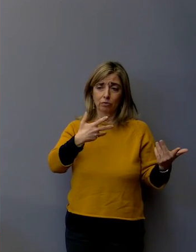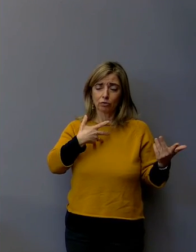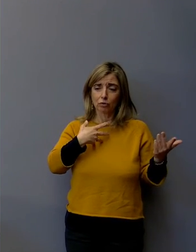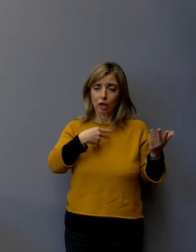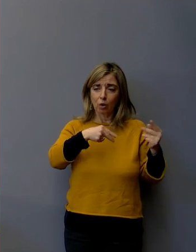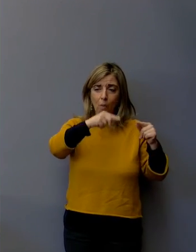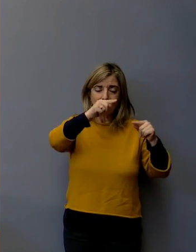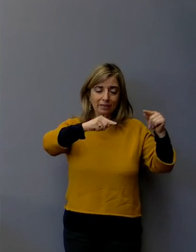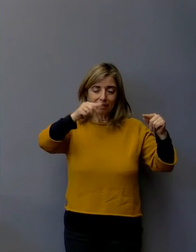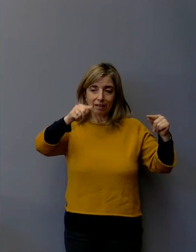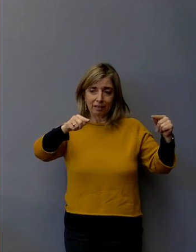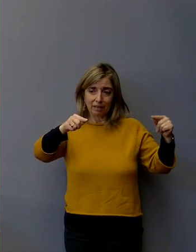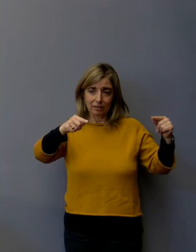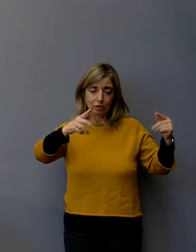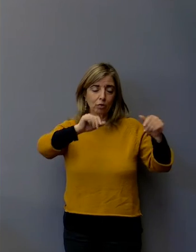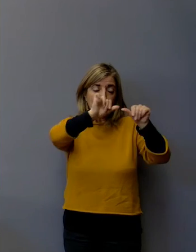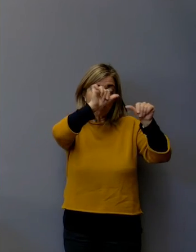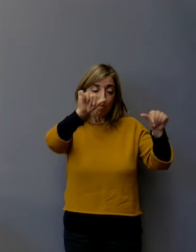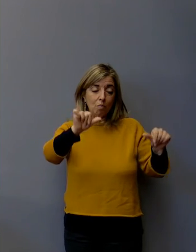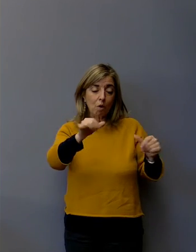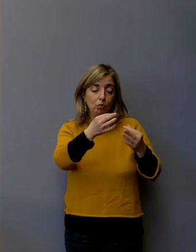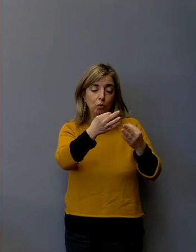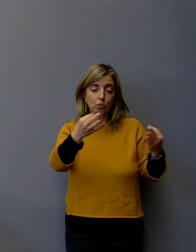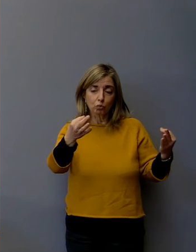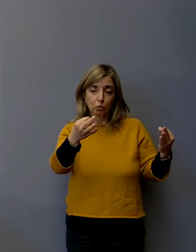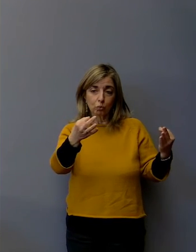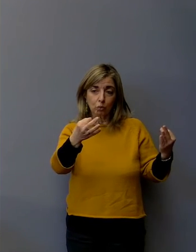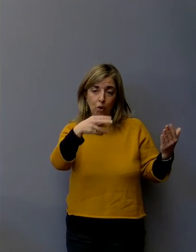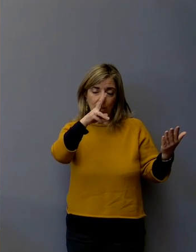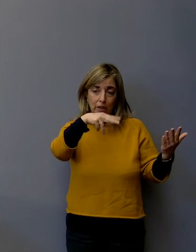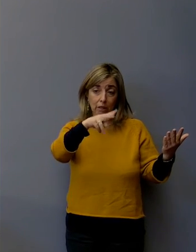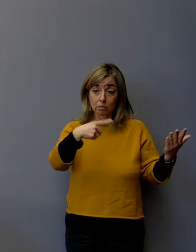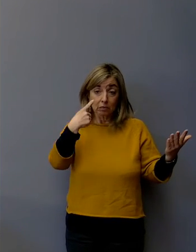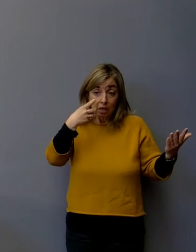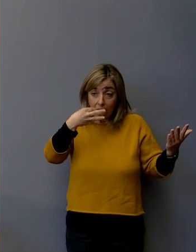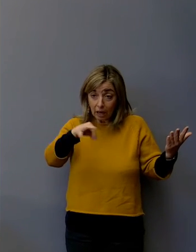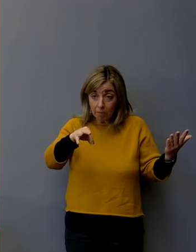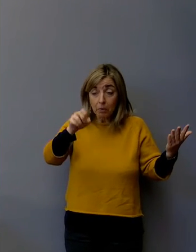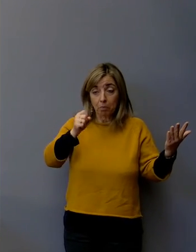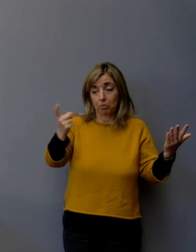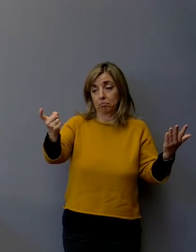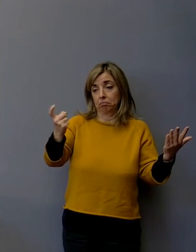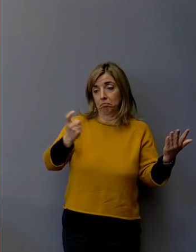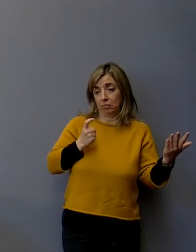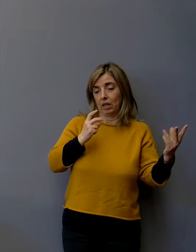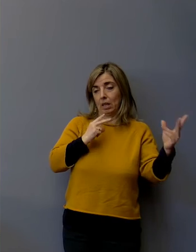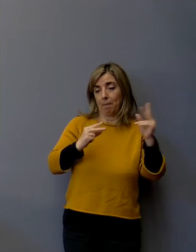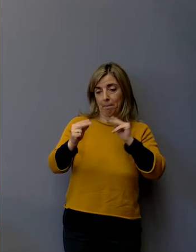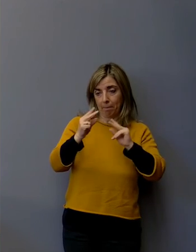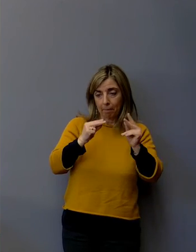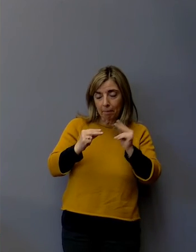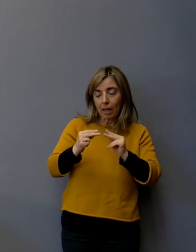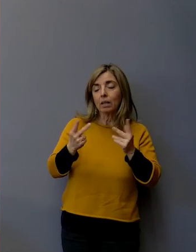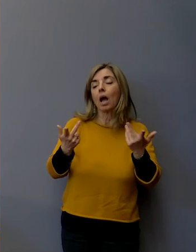e poi ci sono i sistemi strumentali se uno non sa leggere in modo corretto venite da me ne parliamo e vediamo di metterci d'accordo su quale il numero